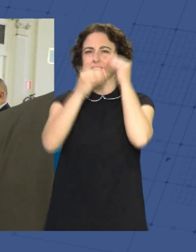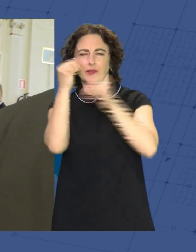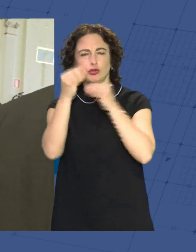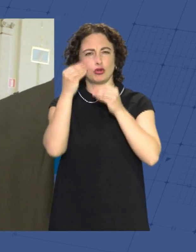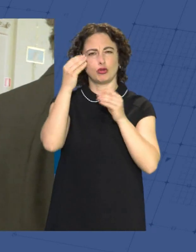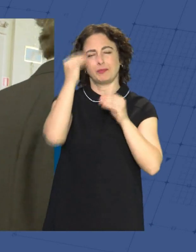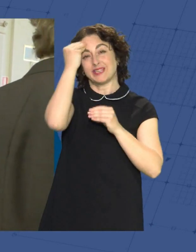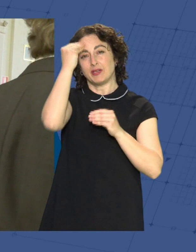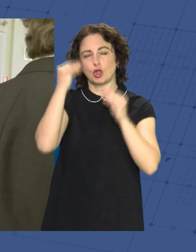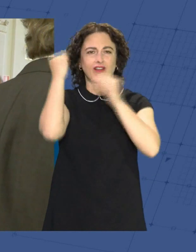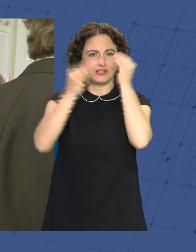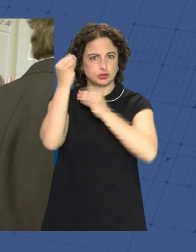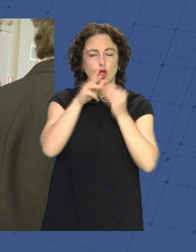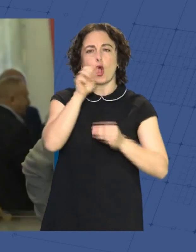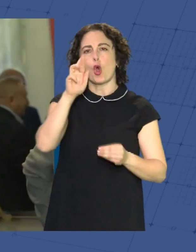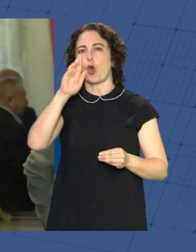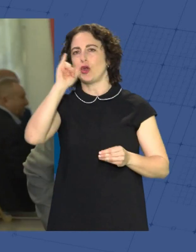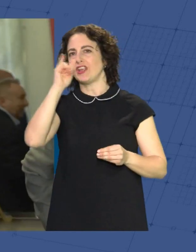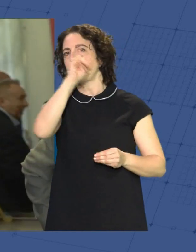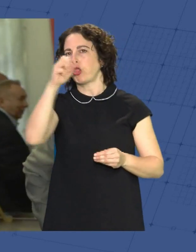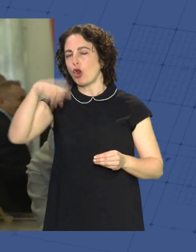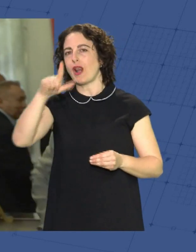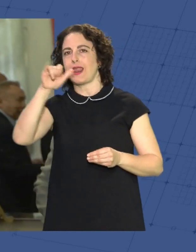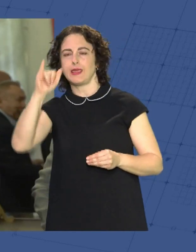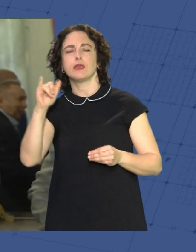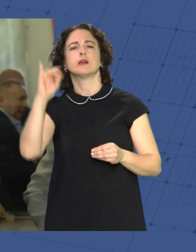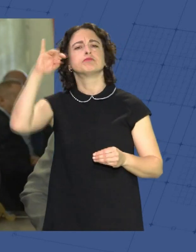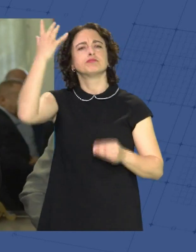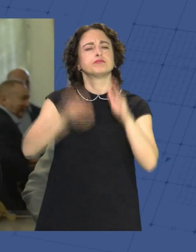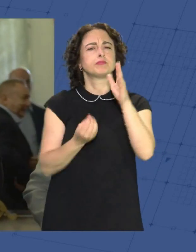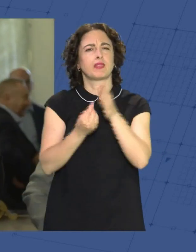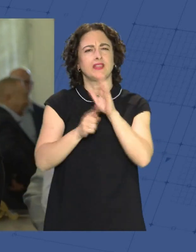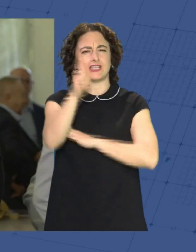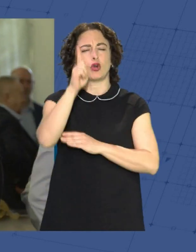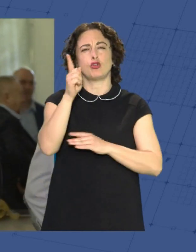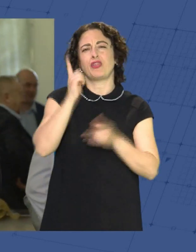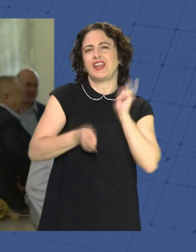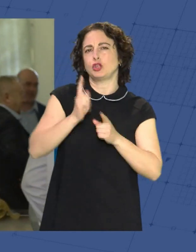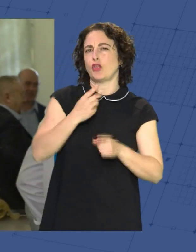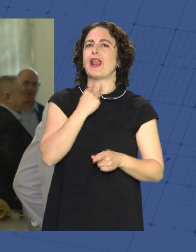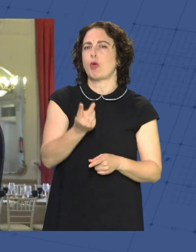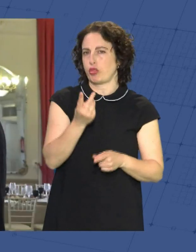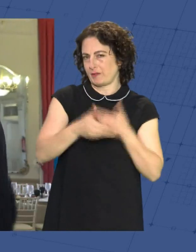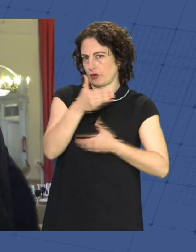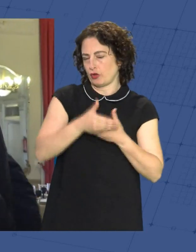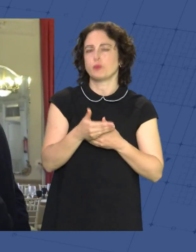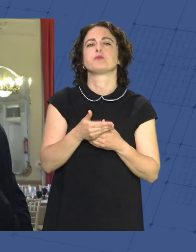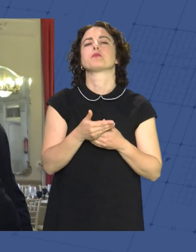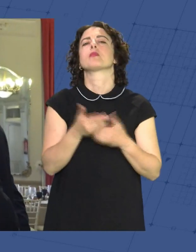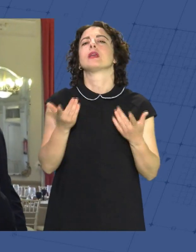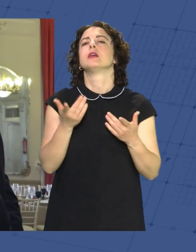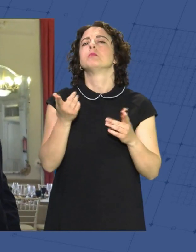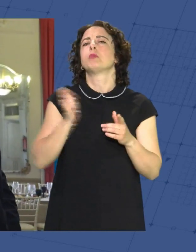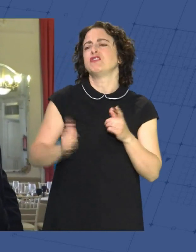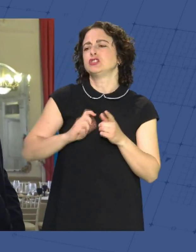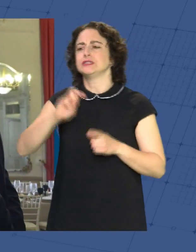Almería Horizon Ley, una idea desarrollada por el director de la voz Pedro Manuel de la Cruz y que reúne a distintos profesionales